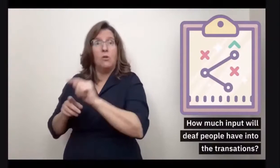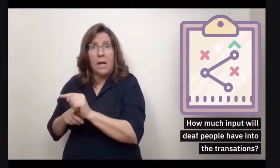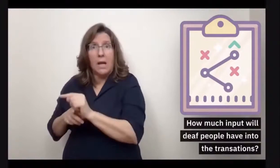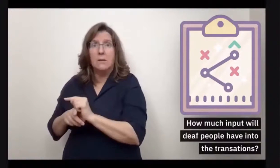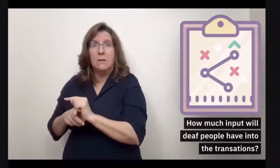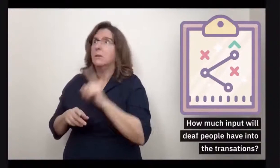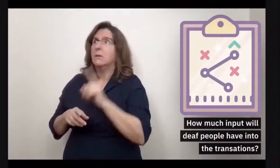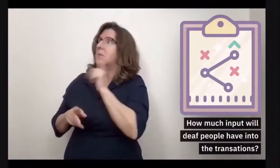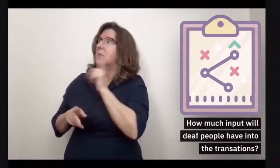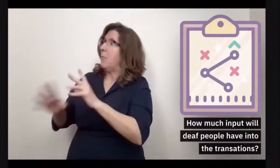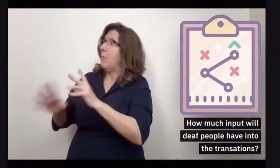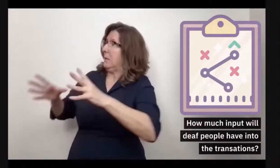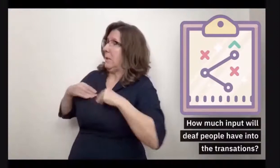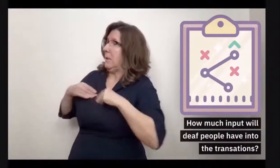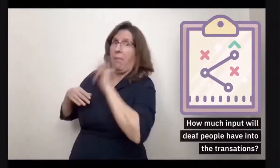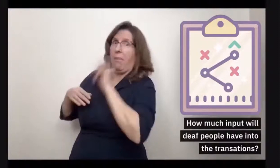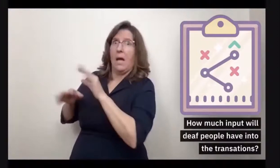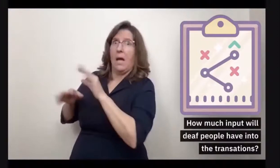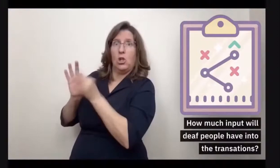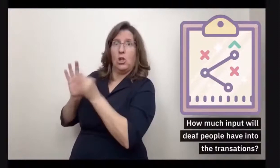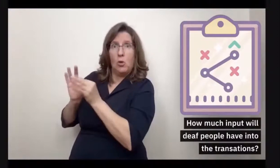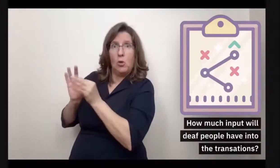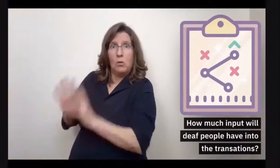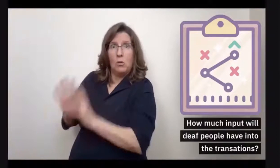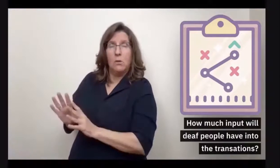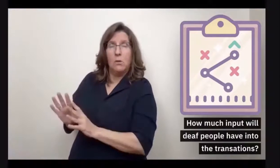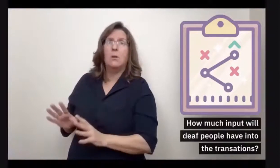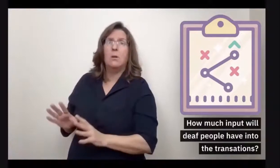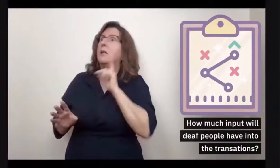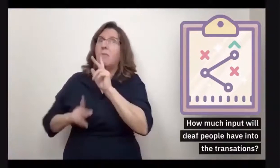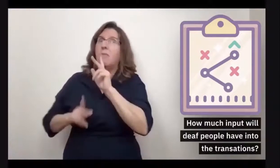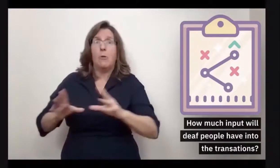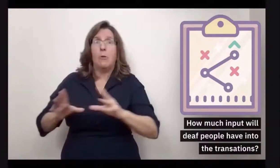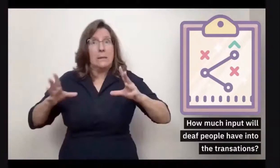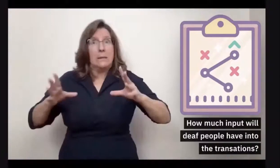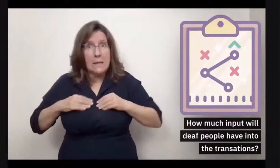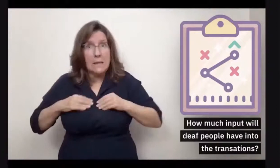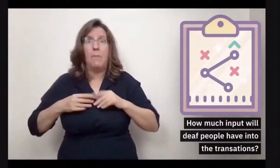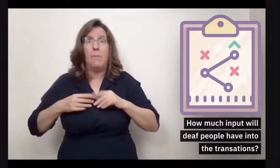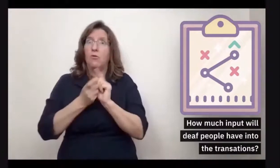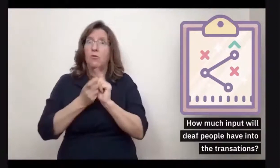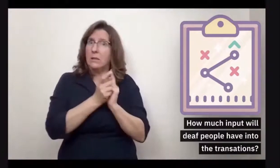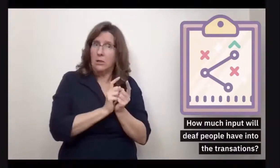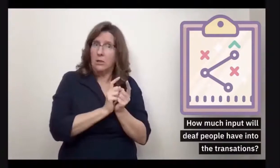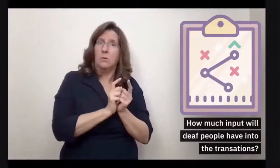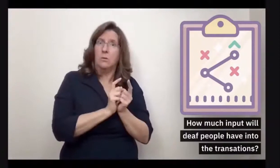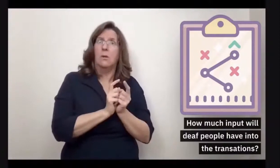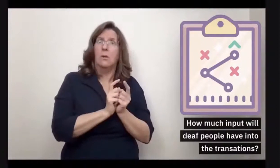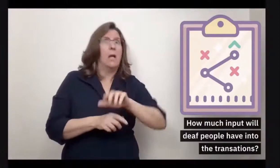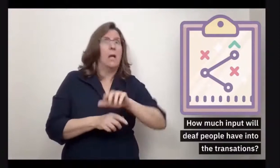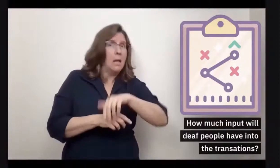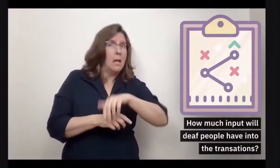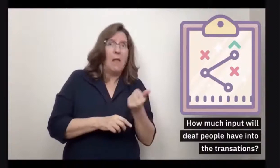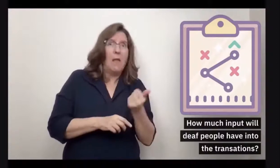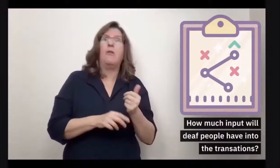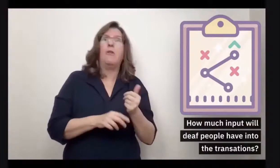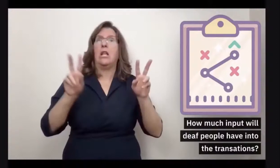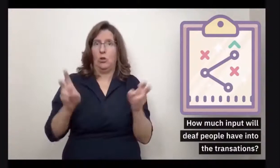La UNICEF ha sido un gran líder produciendo recursos que promuevan los libros digitales